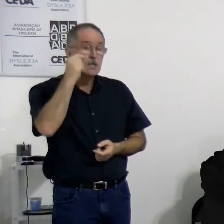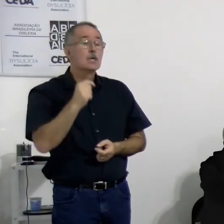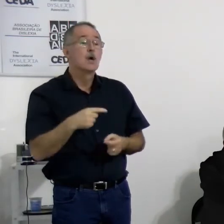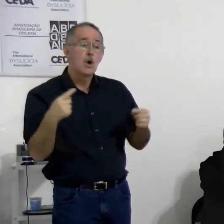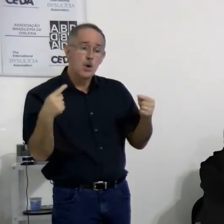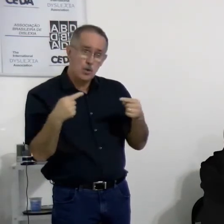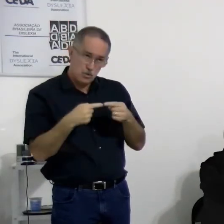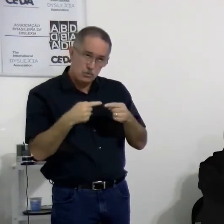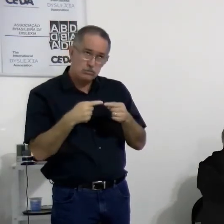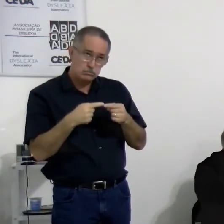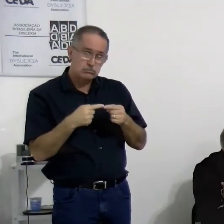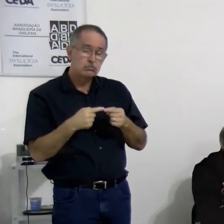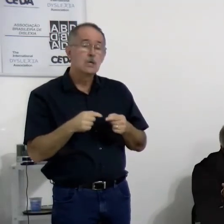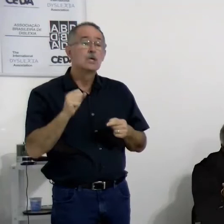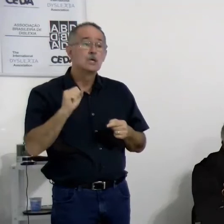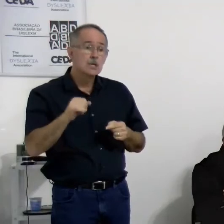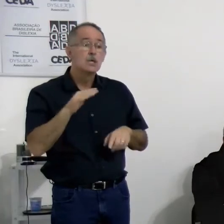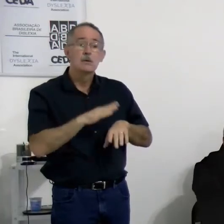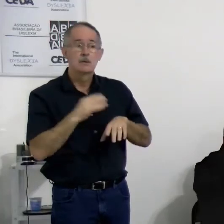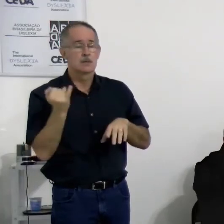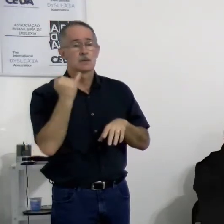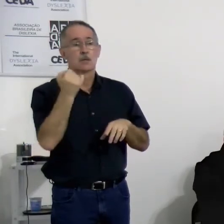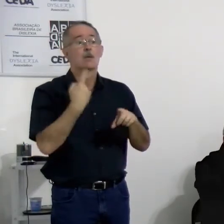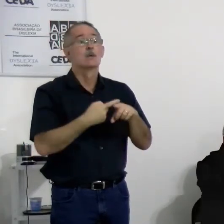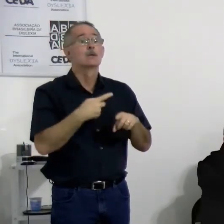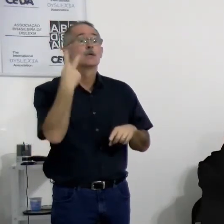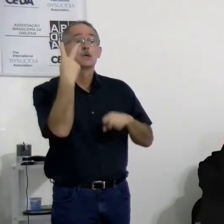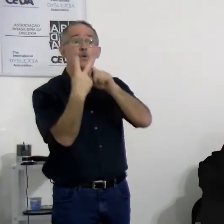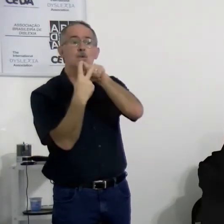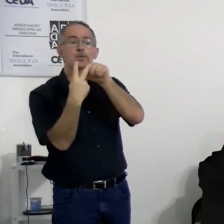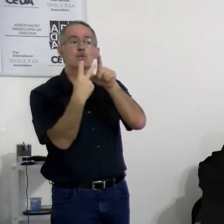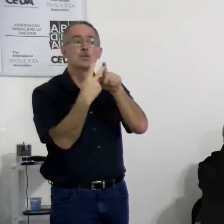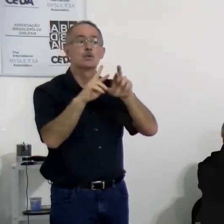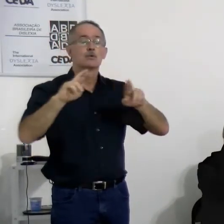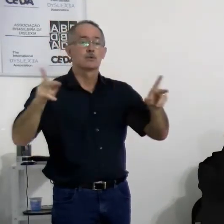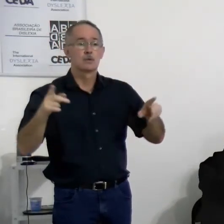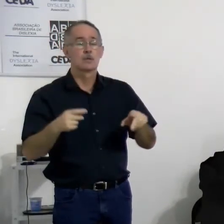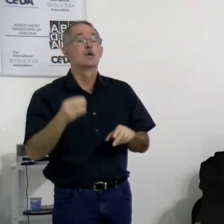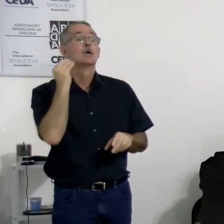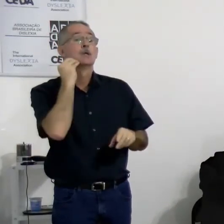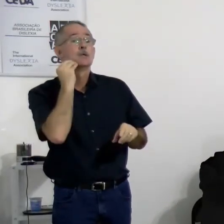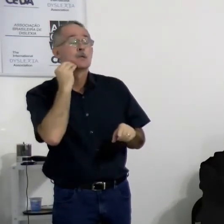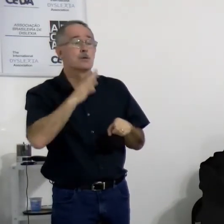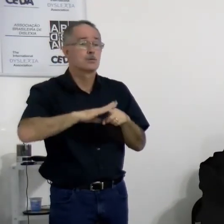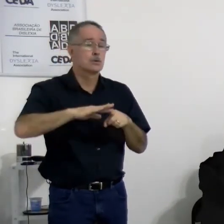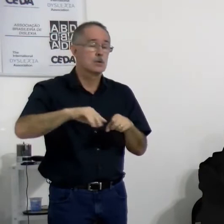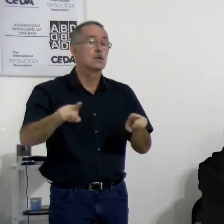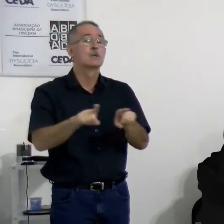também dois tipos diferentes, eu queria saber quais, these testes fonológicos e testes semântico.